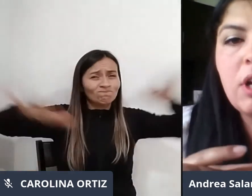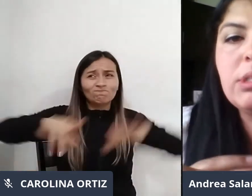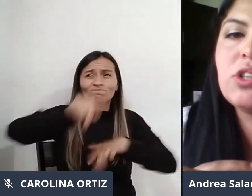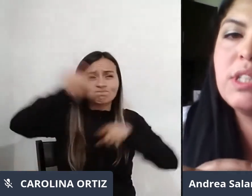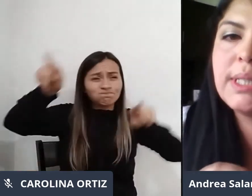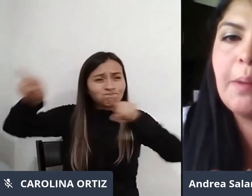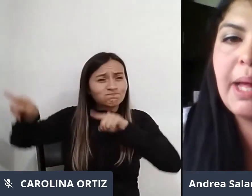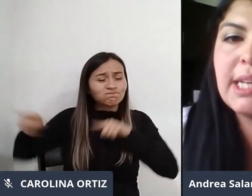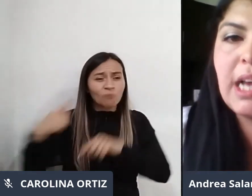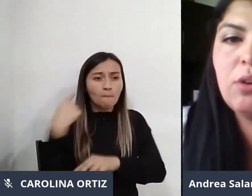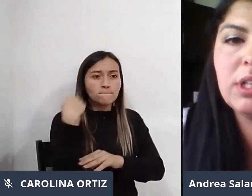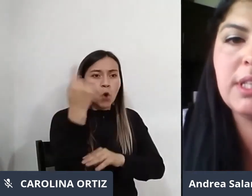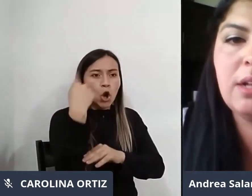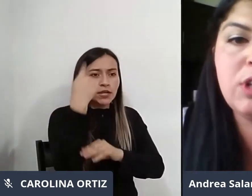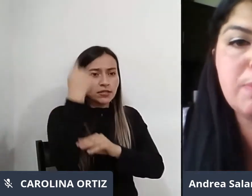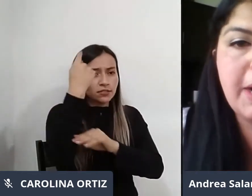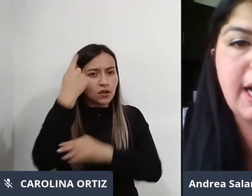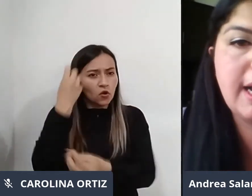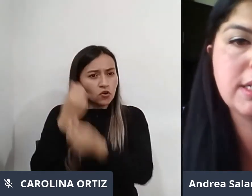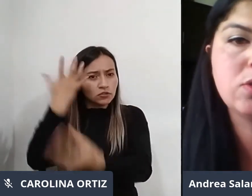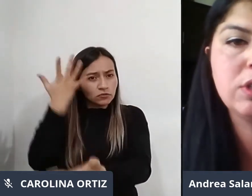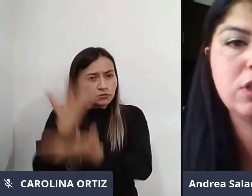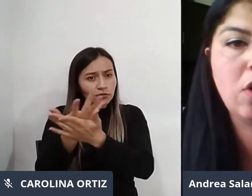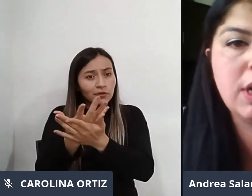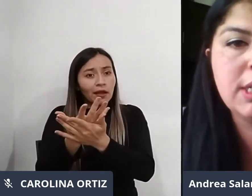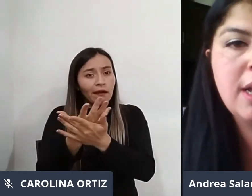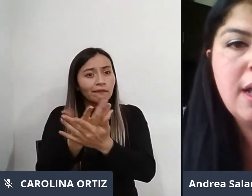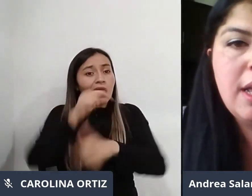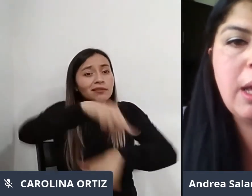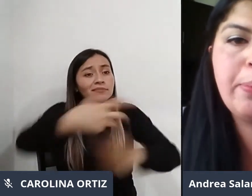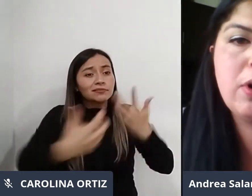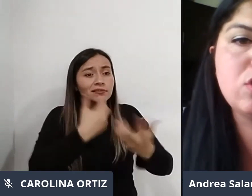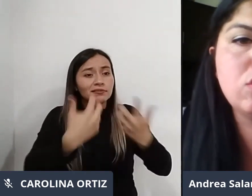que ha hecho que nuestro sistema de salud esté en unas precarias